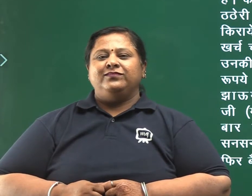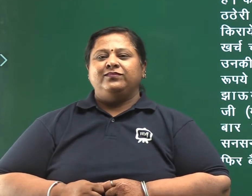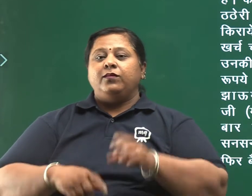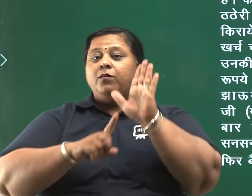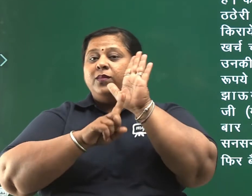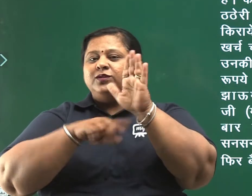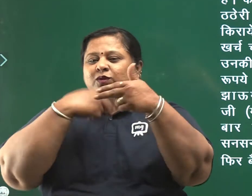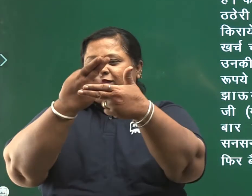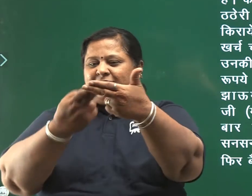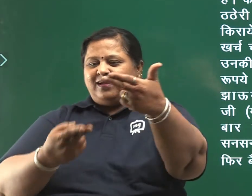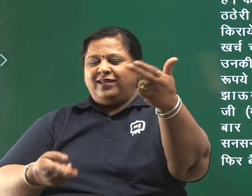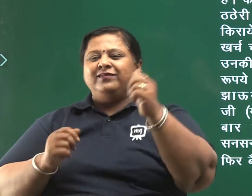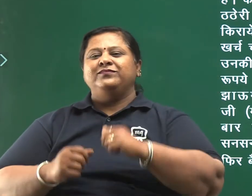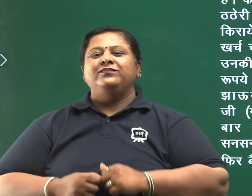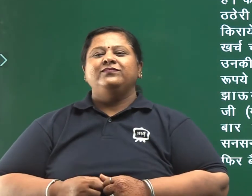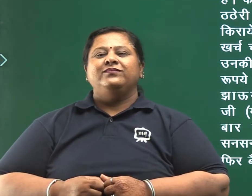प्रस्तुत कहानी